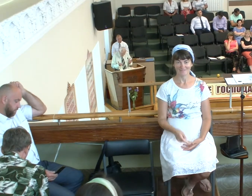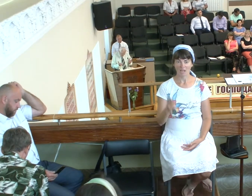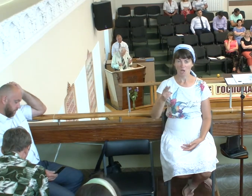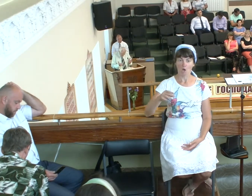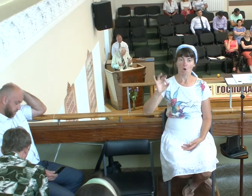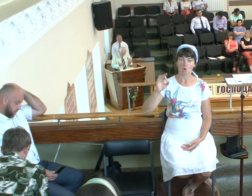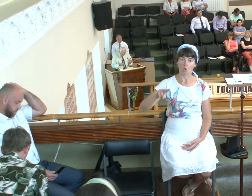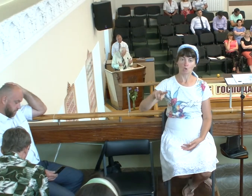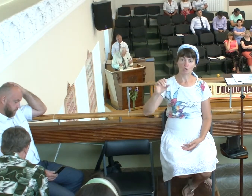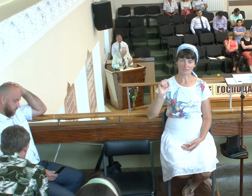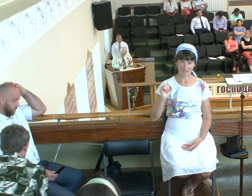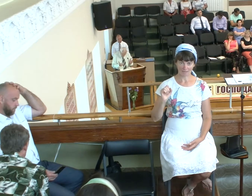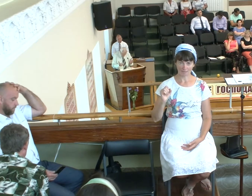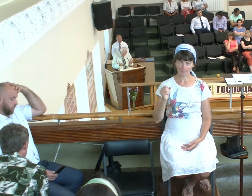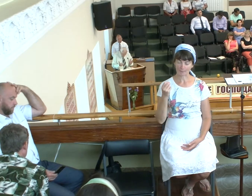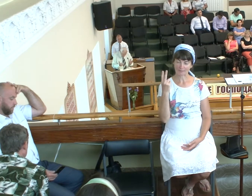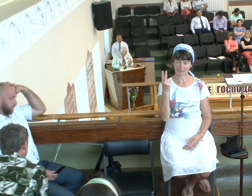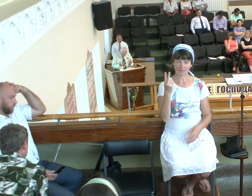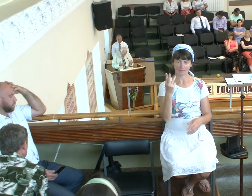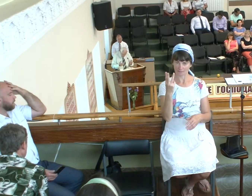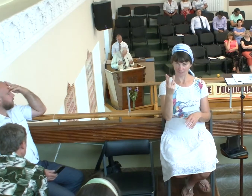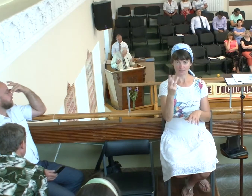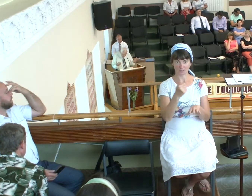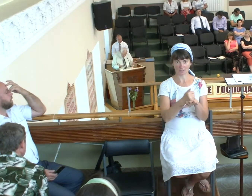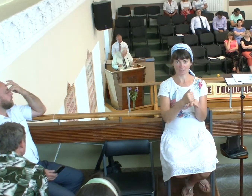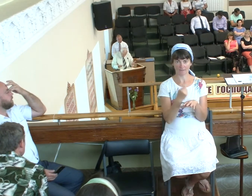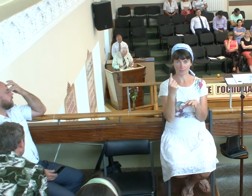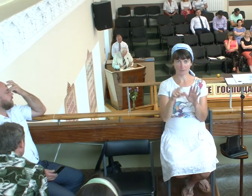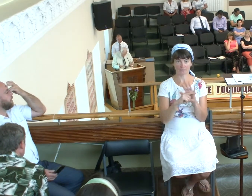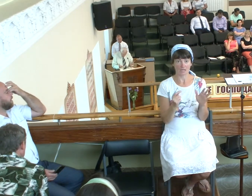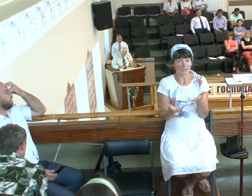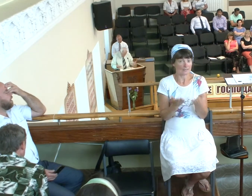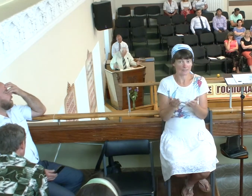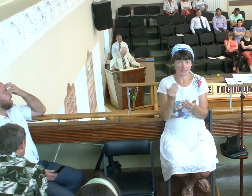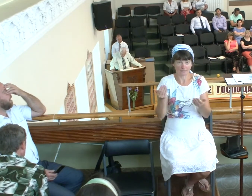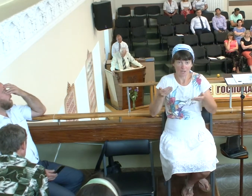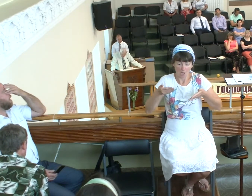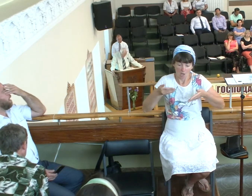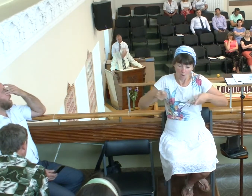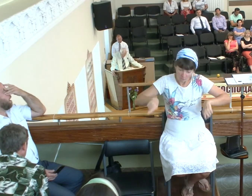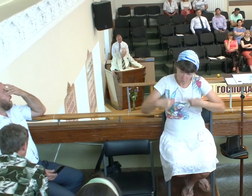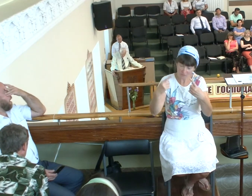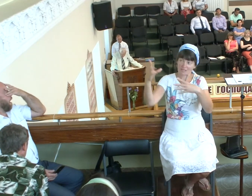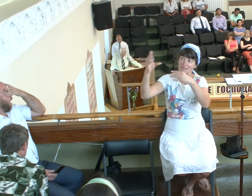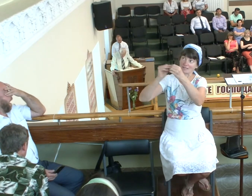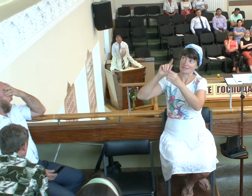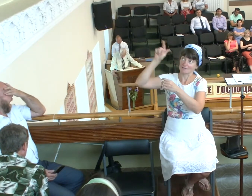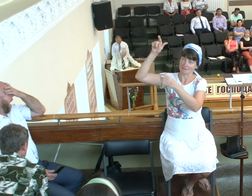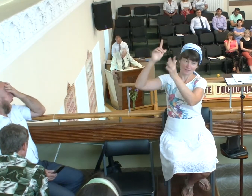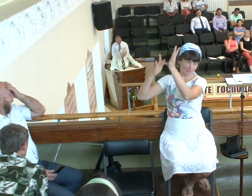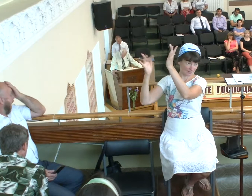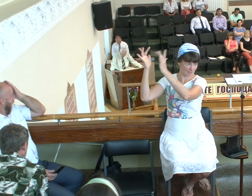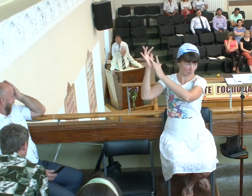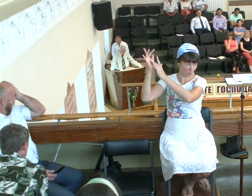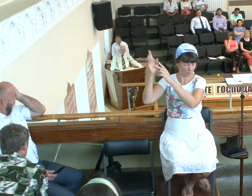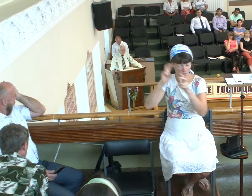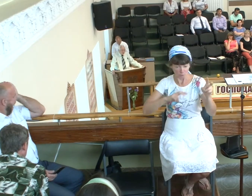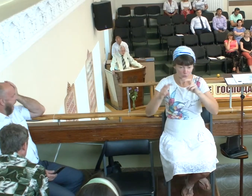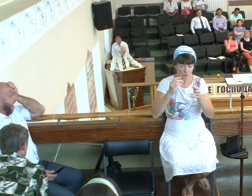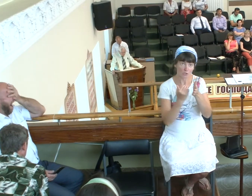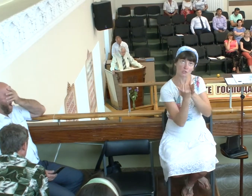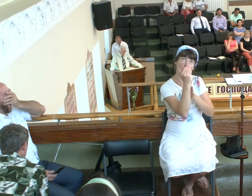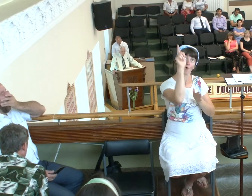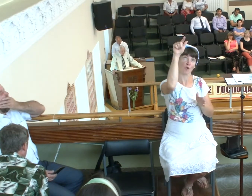глава, 1, 2 стиха. Итак, если вы воскреснете со Христом, то ищите горнего, где Христос сидит на